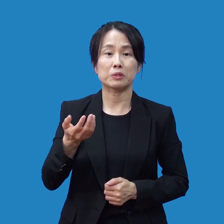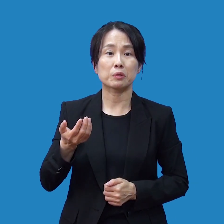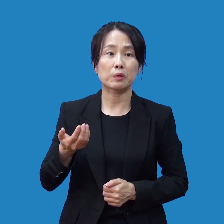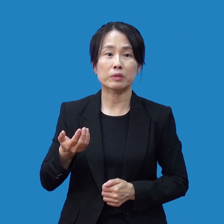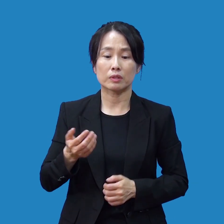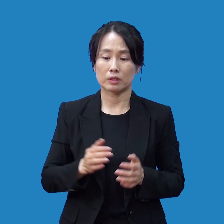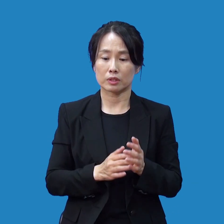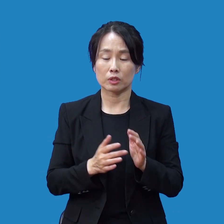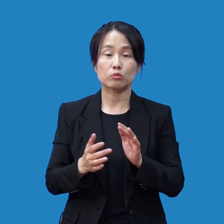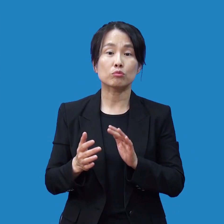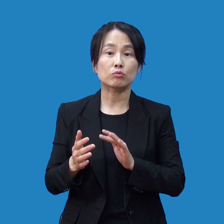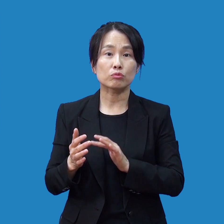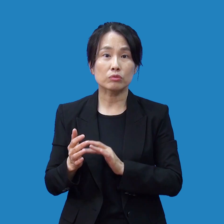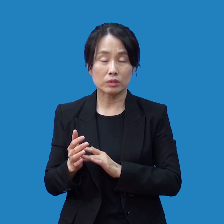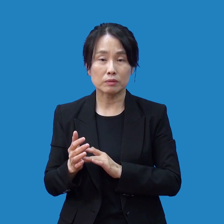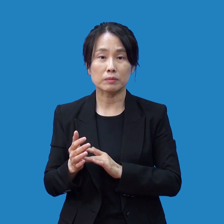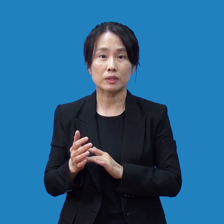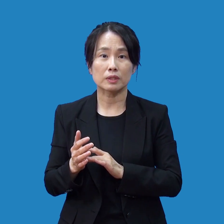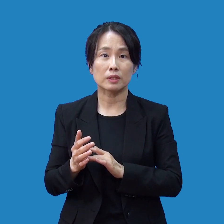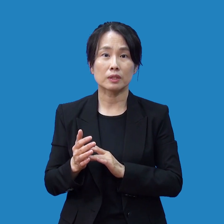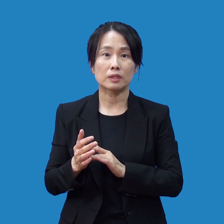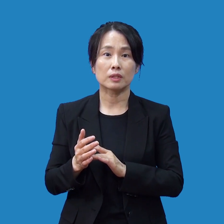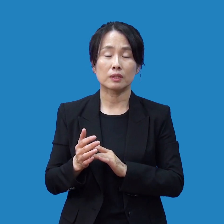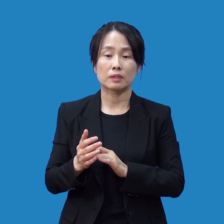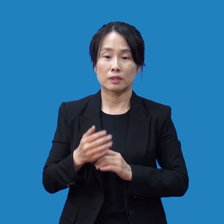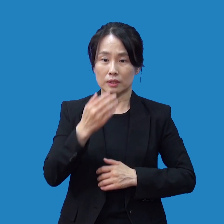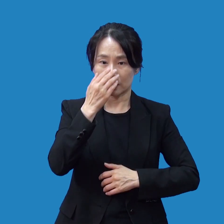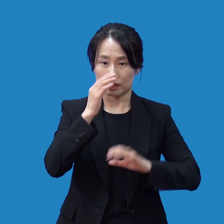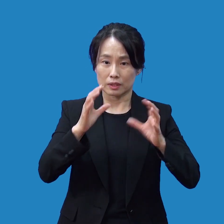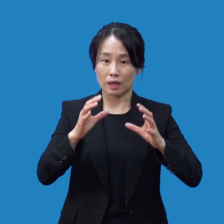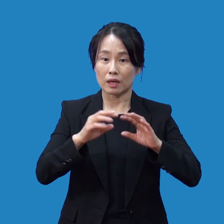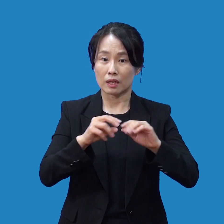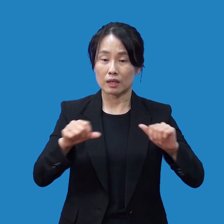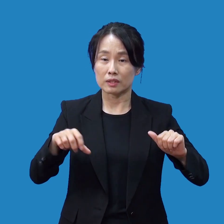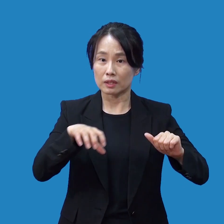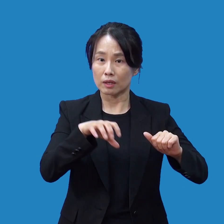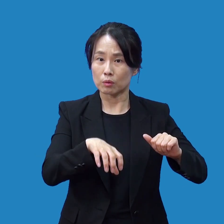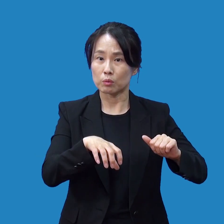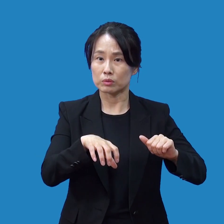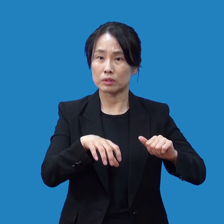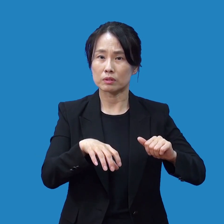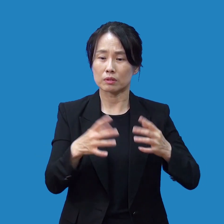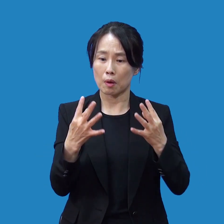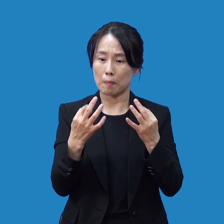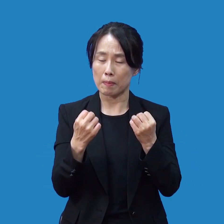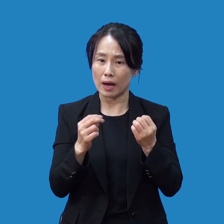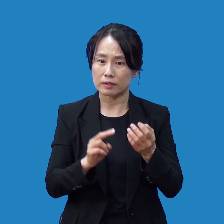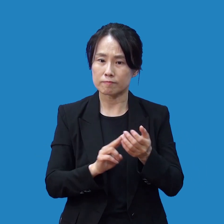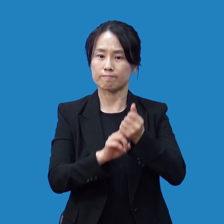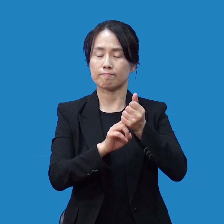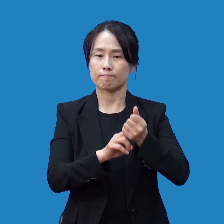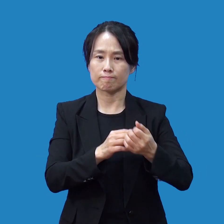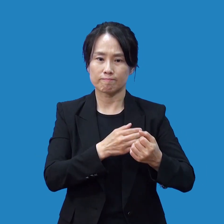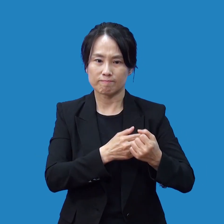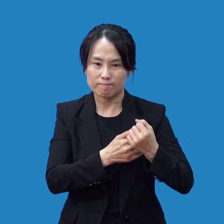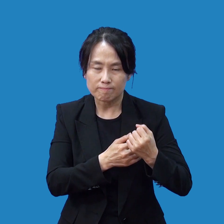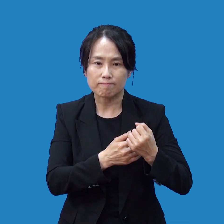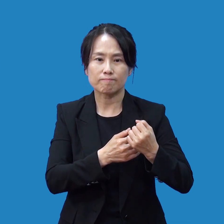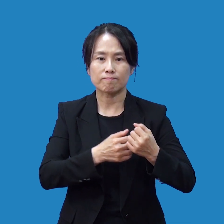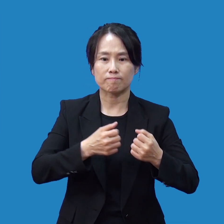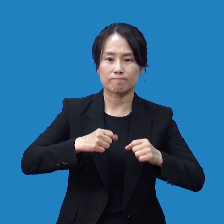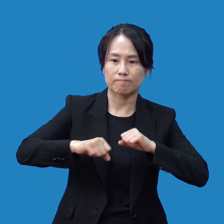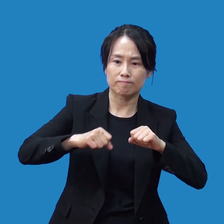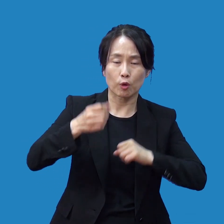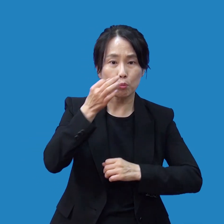해도 예수님께서 이 이스라엘 땅에서 많은 기사와 표적 권능들을